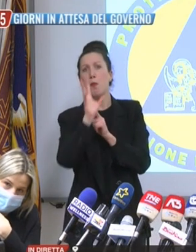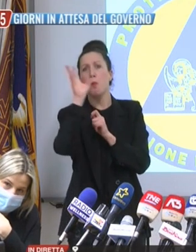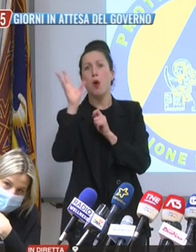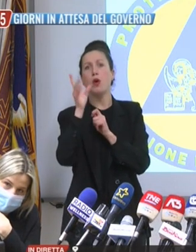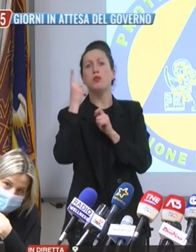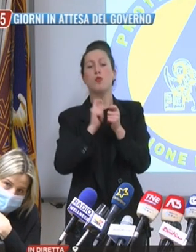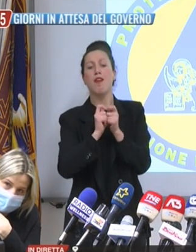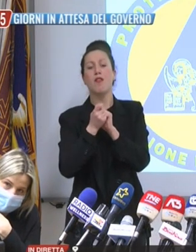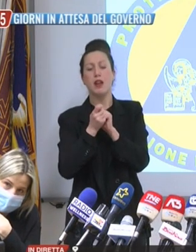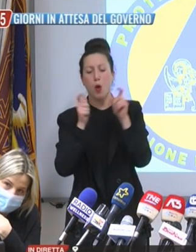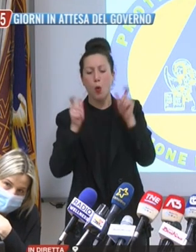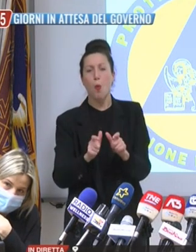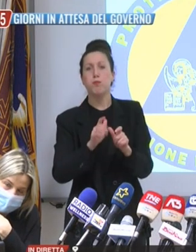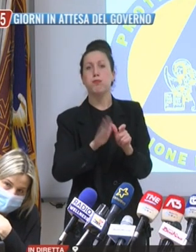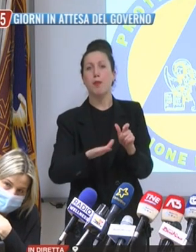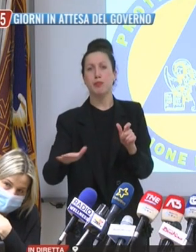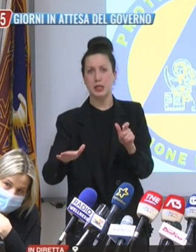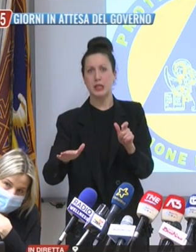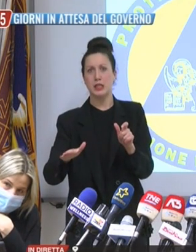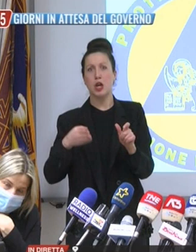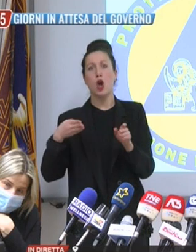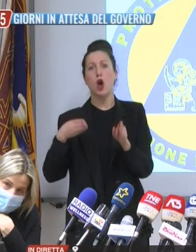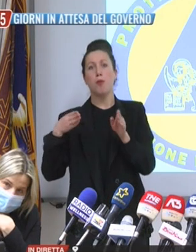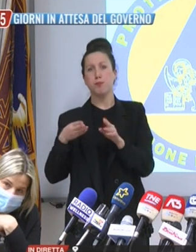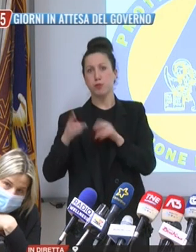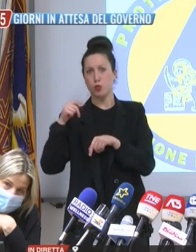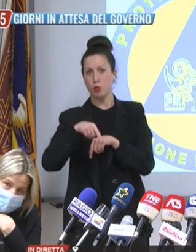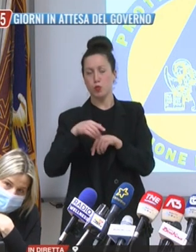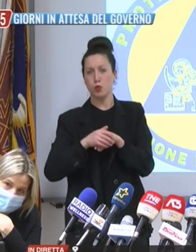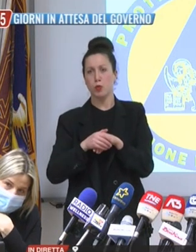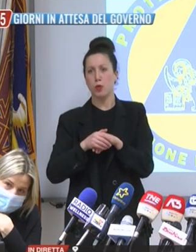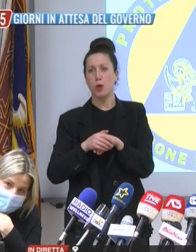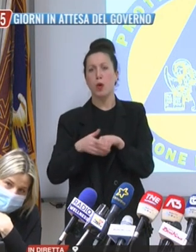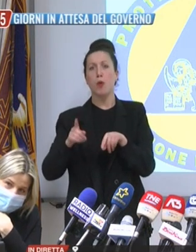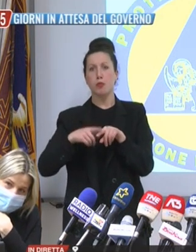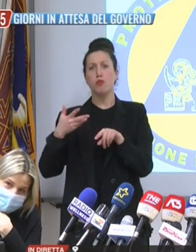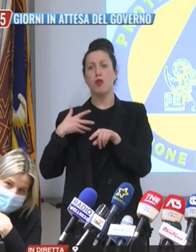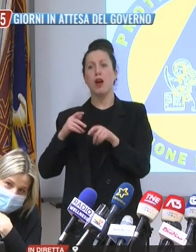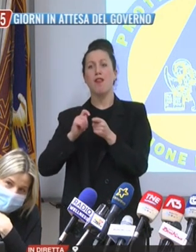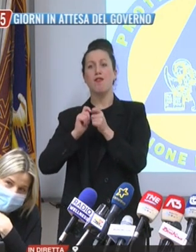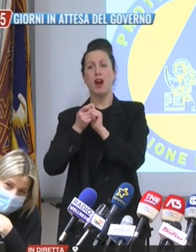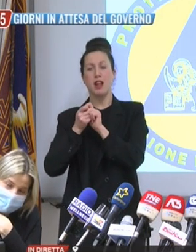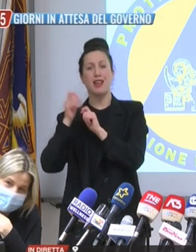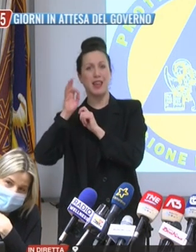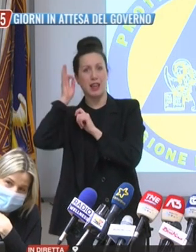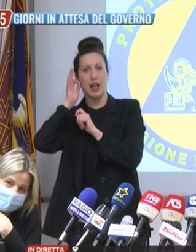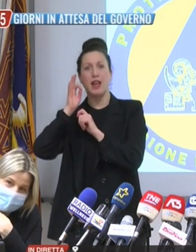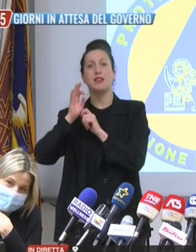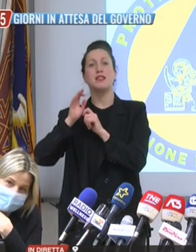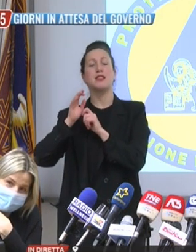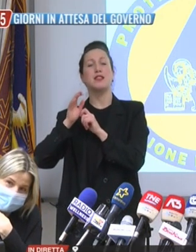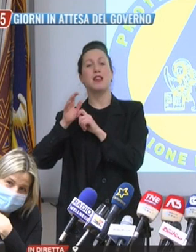anche quella che fa più paura, quella inglese, quella sudafricana. Burione è proprio... La brasiliana, è quella